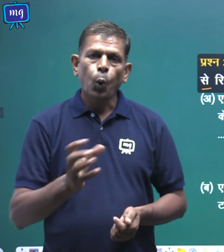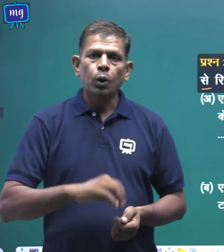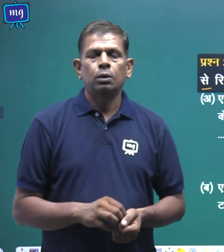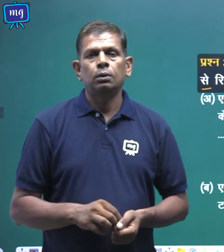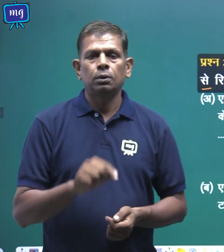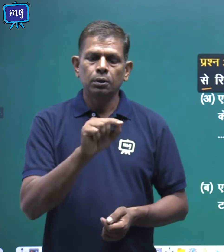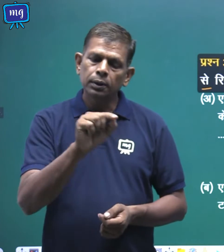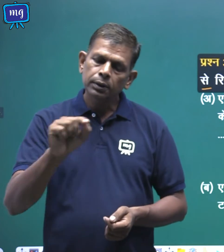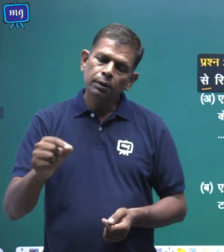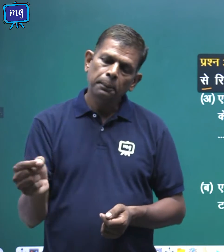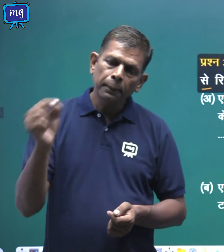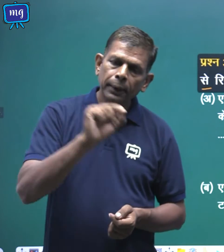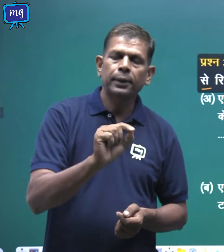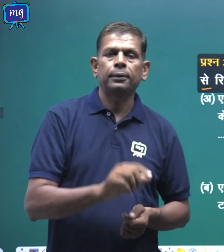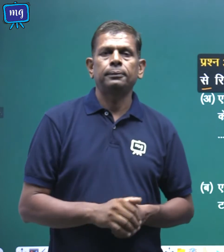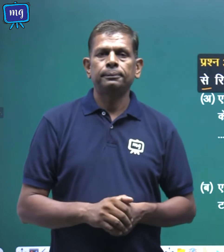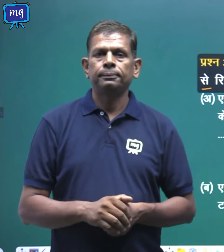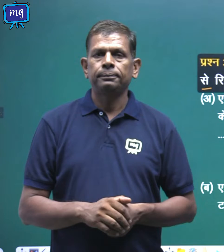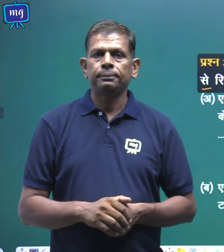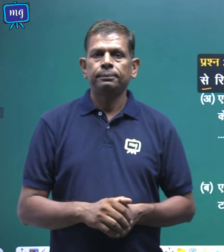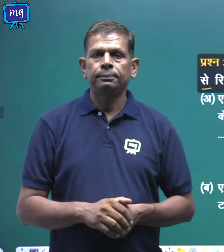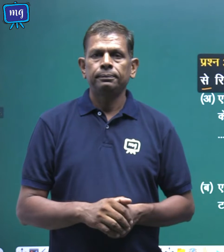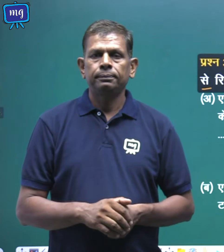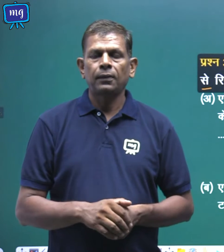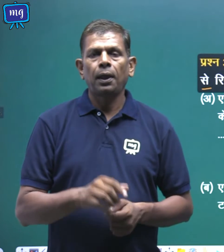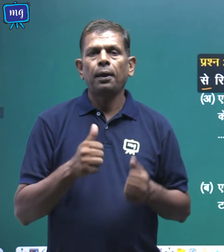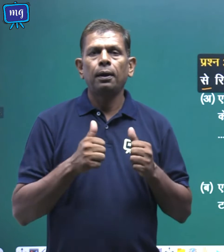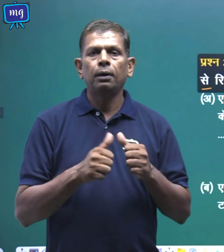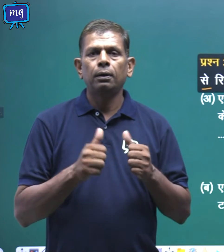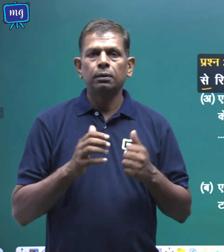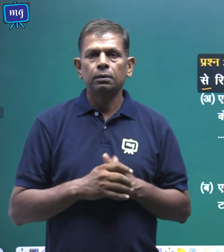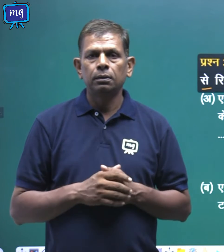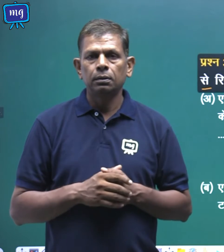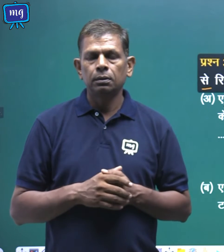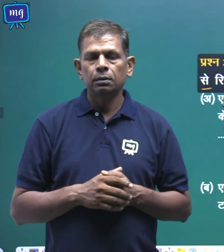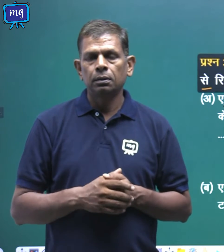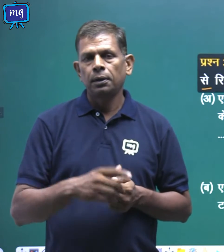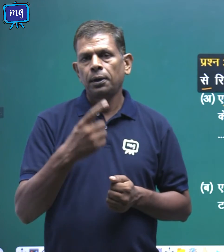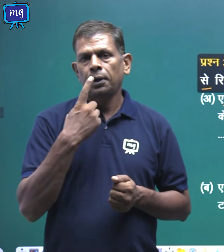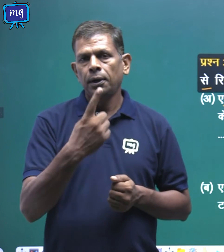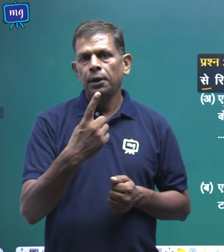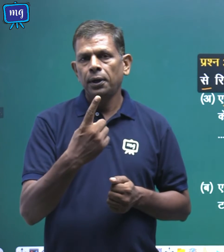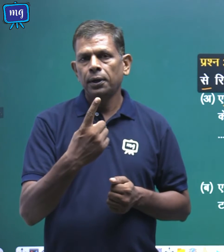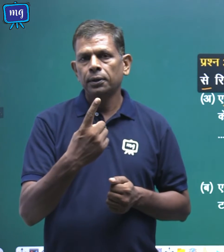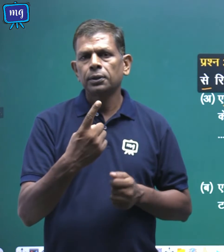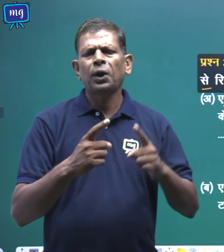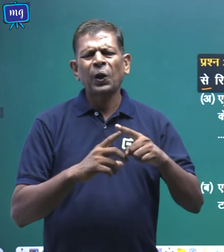और रिक्त स्थान भरने हैं। अ, एक युक्ति